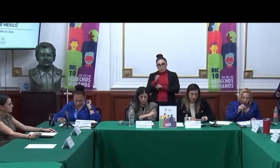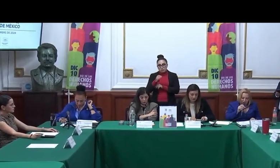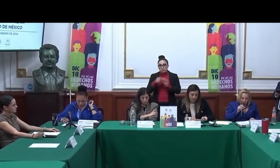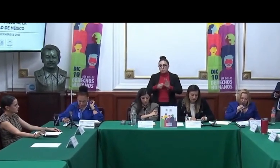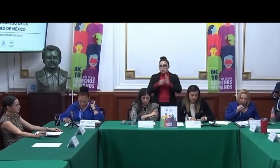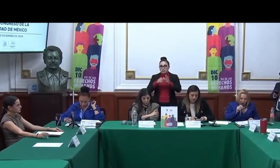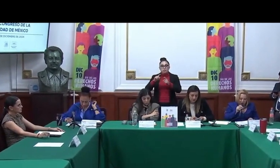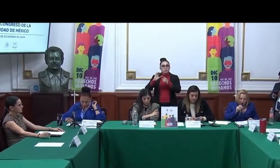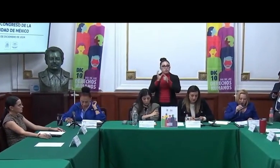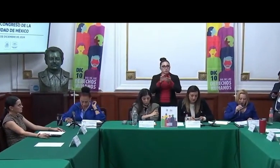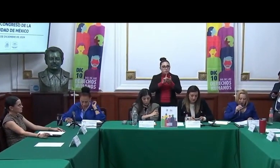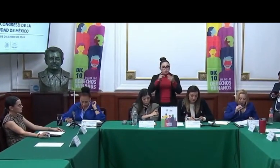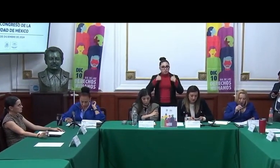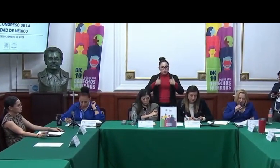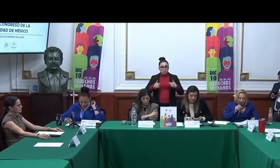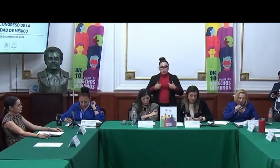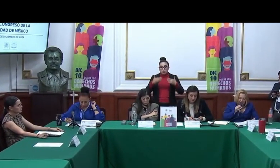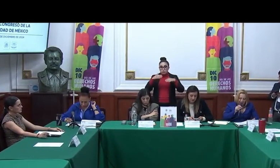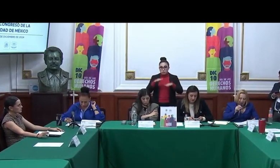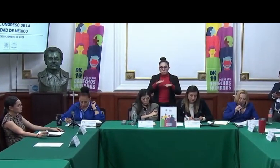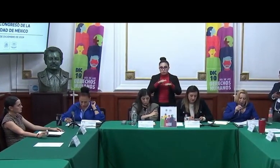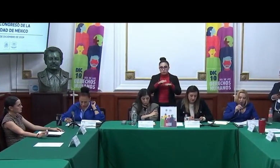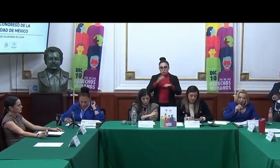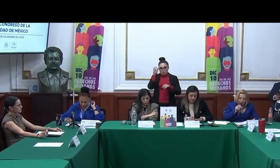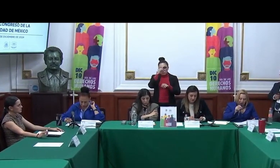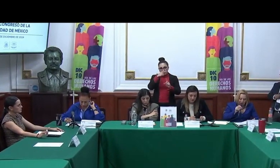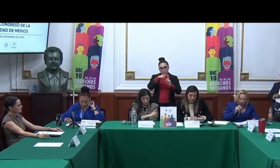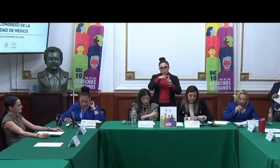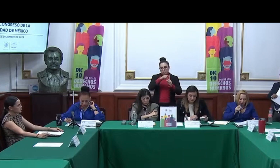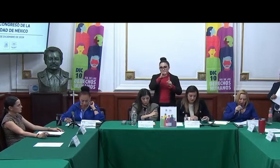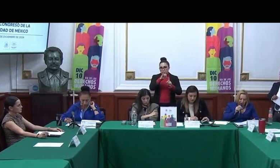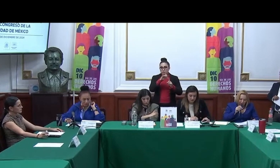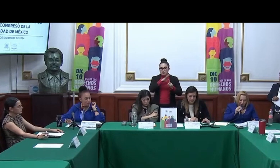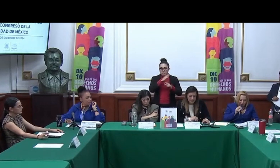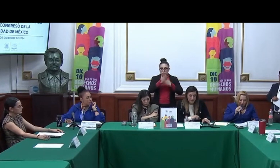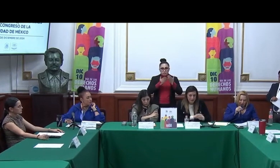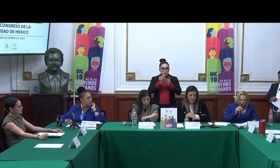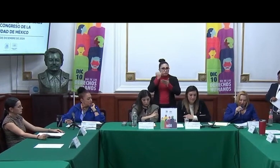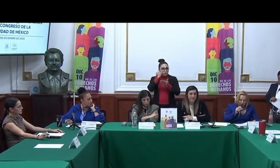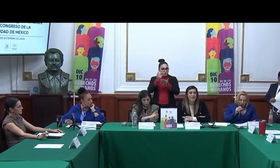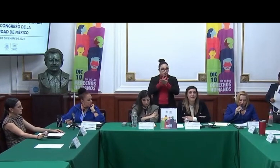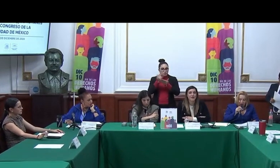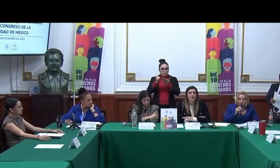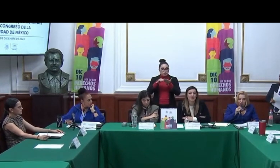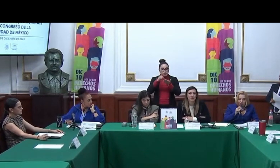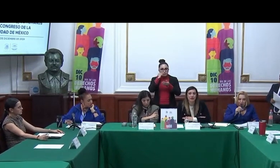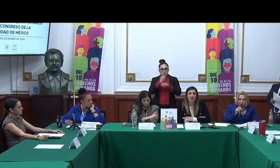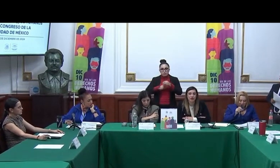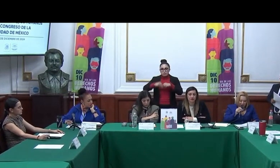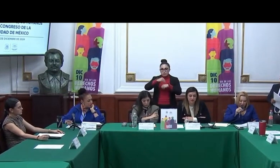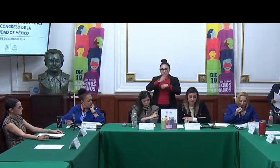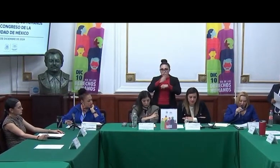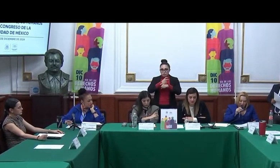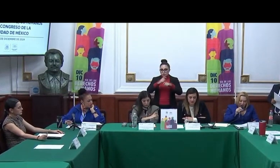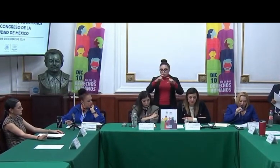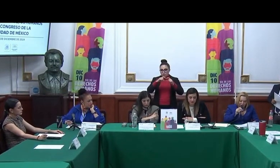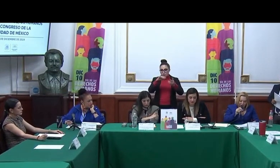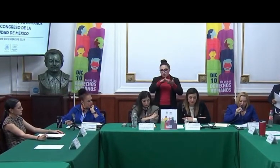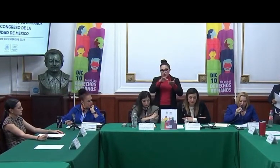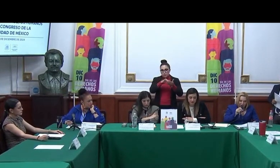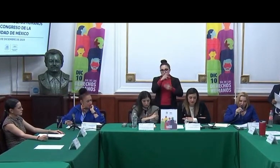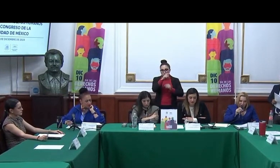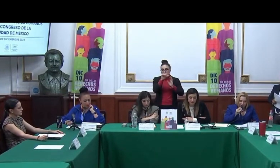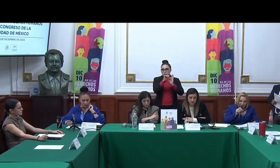de Derechos Humanos respecto a la iniciativa con proyecto de decreto por el que se adiciona un segundo párrafo al